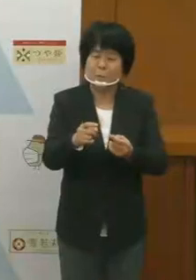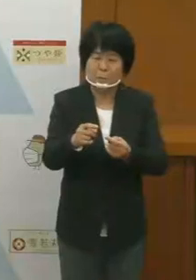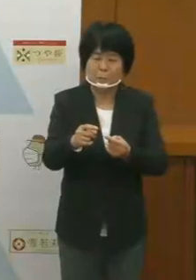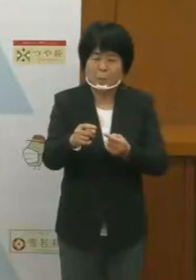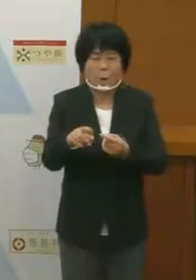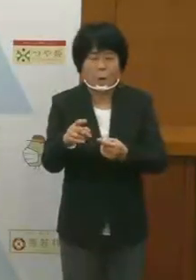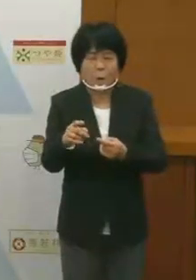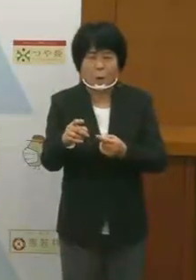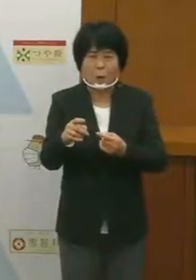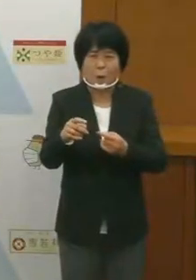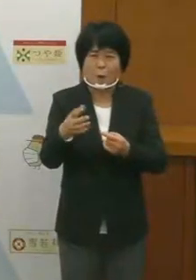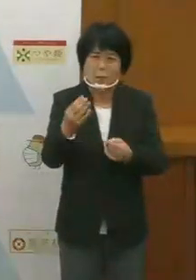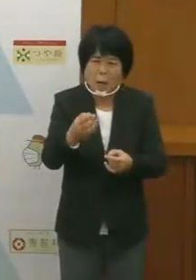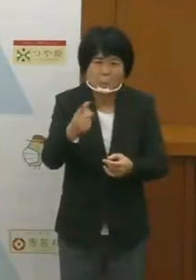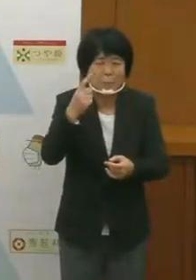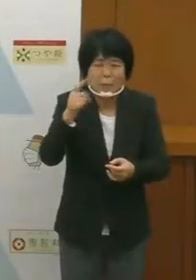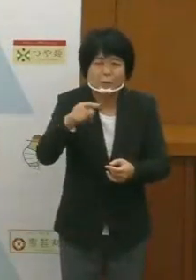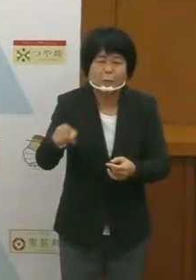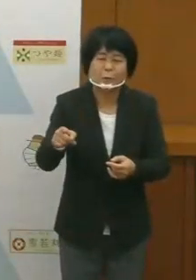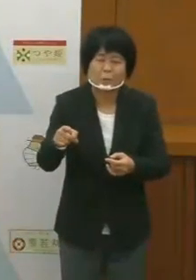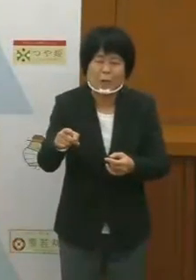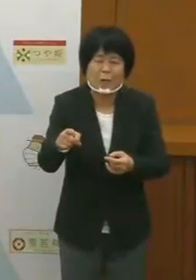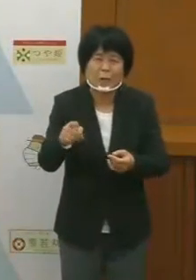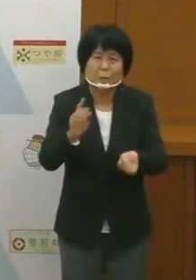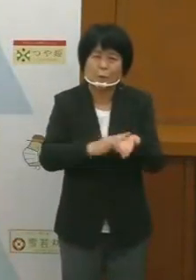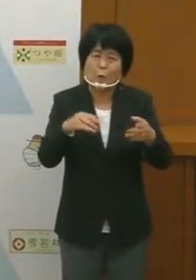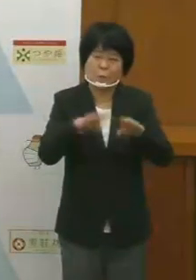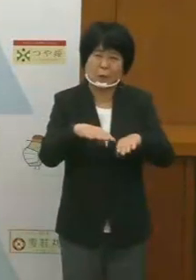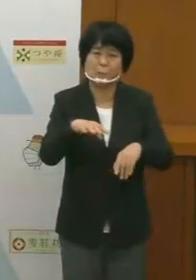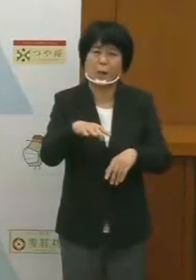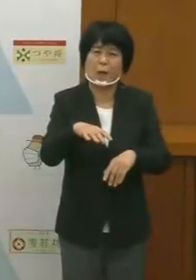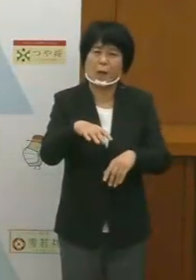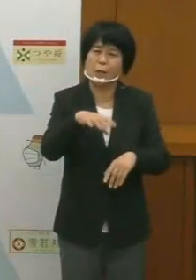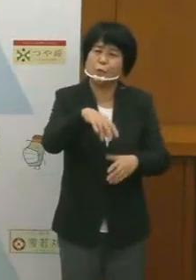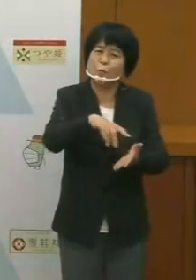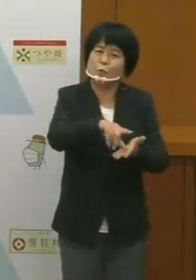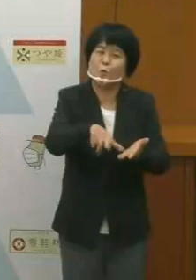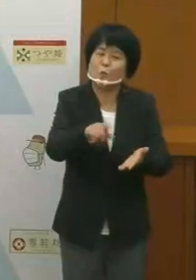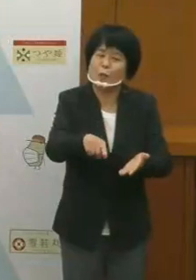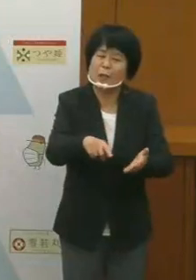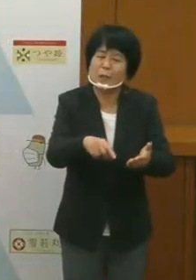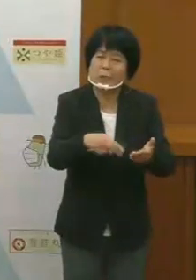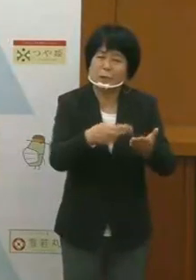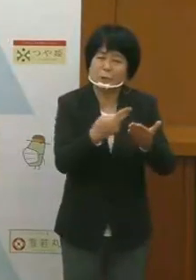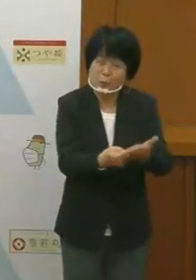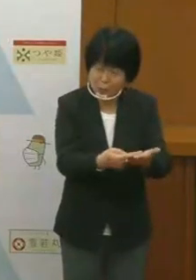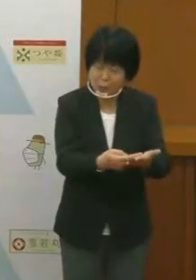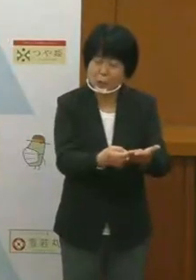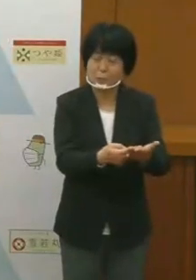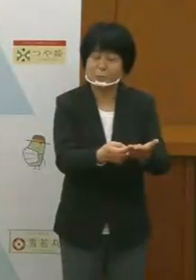この病院に、どこ病院っていうのは何々地域の指定病院に入院されている